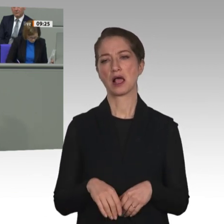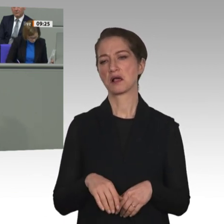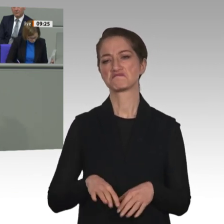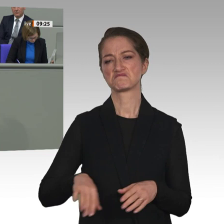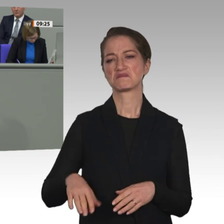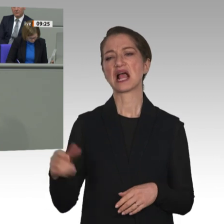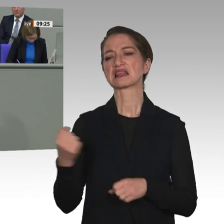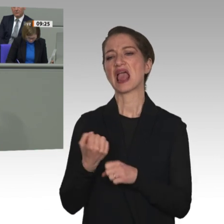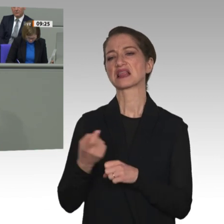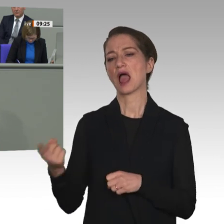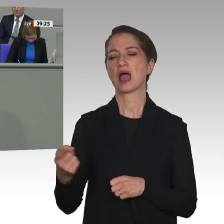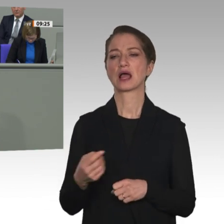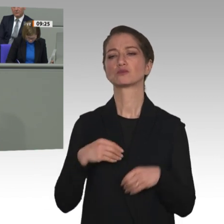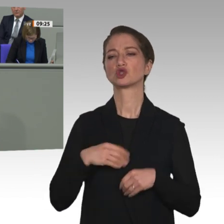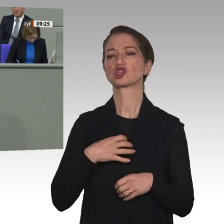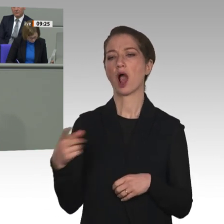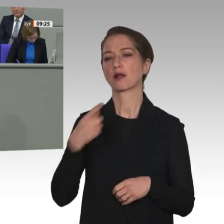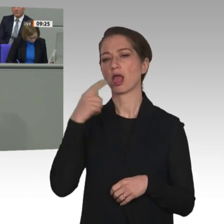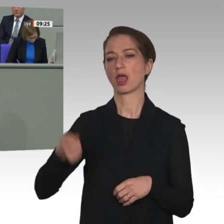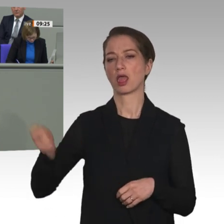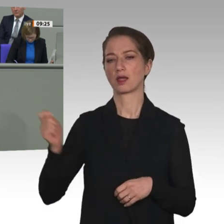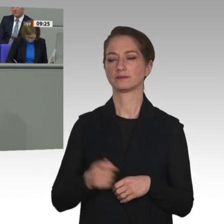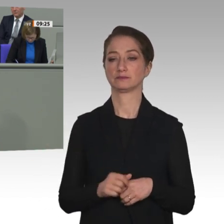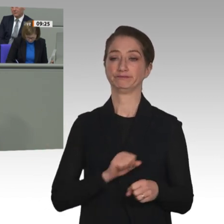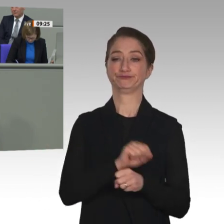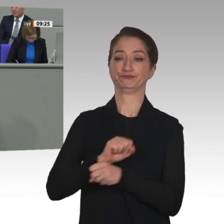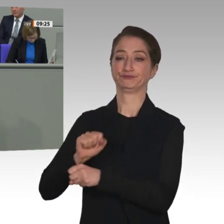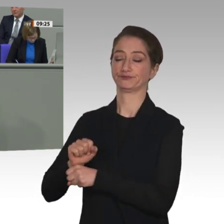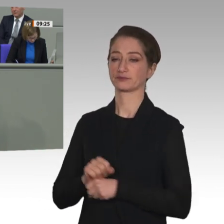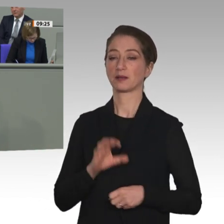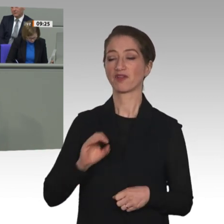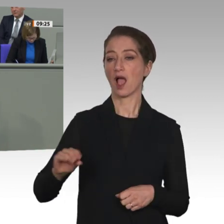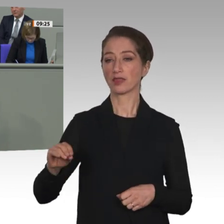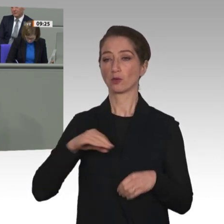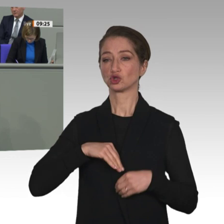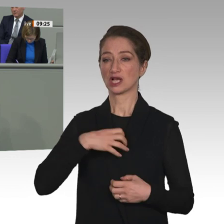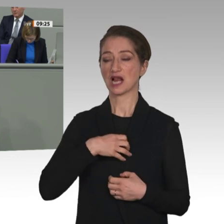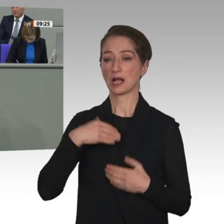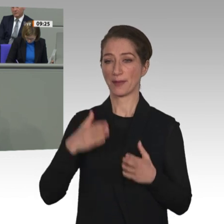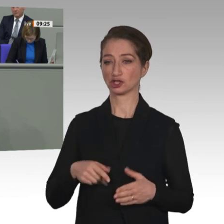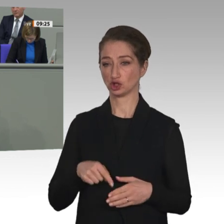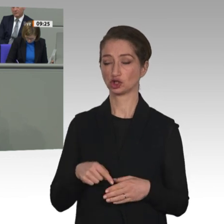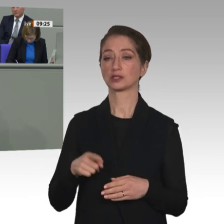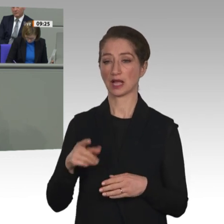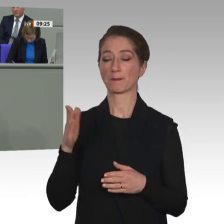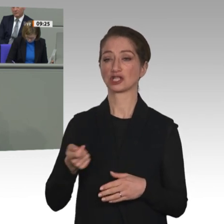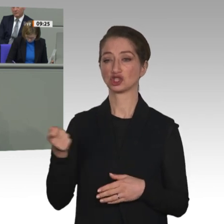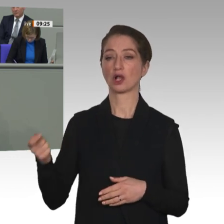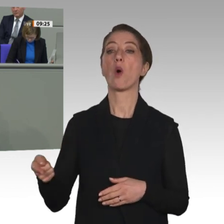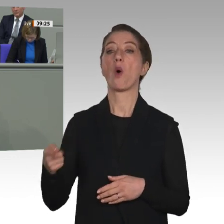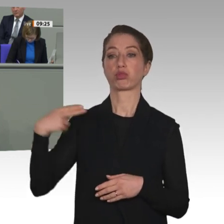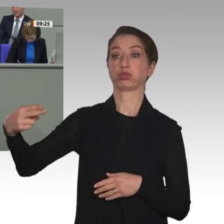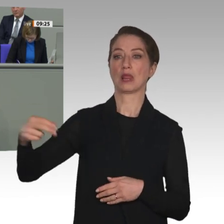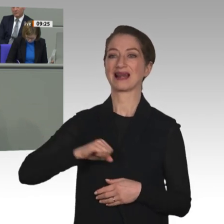sei psychisch krank gewesen, heißt es dann. Wenn in Hanau ein psychisch kranker Menschen erschießt, wird daraus rechter